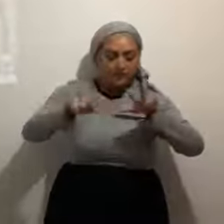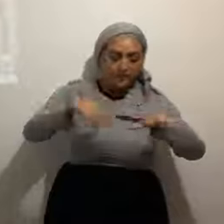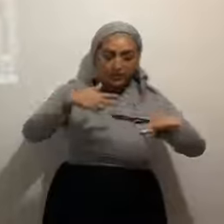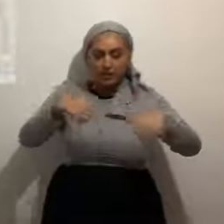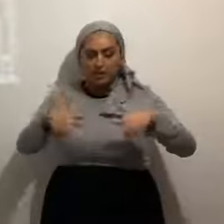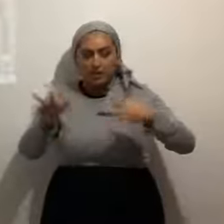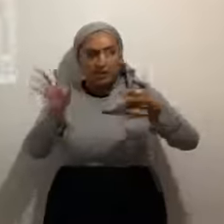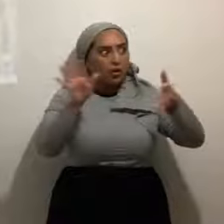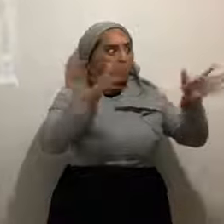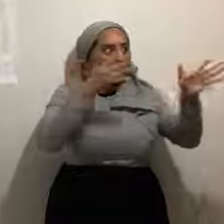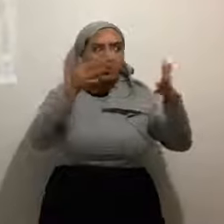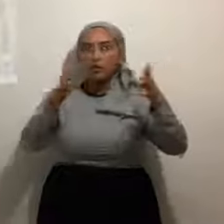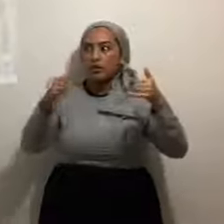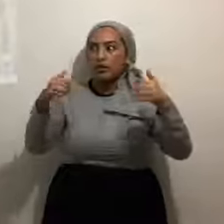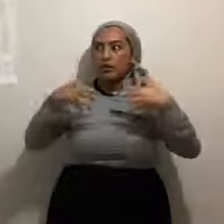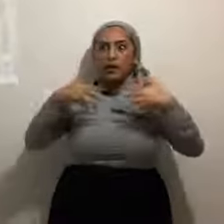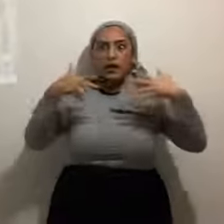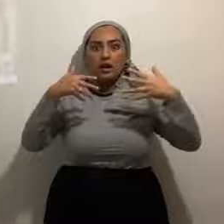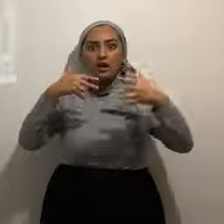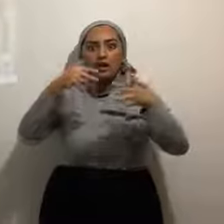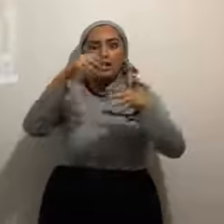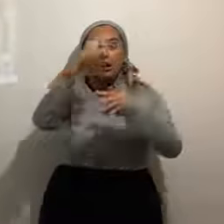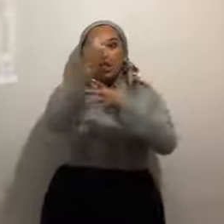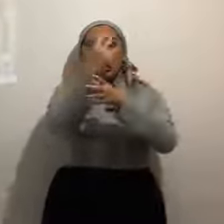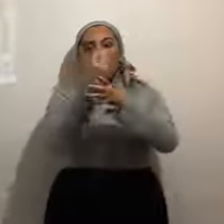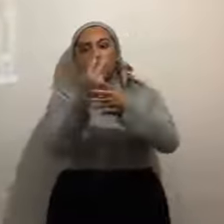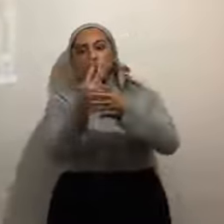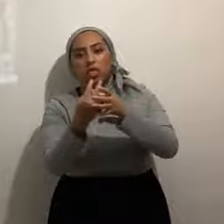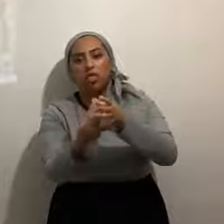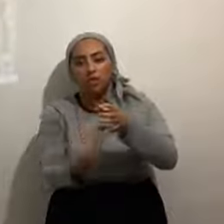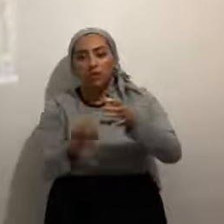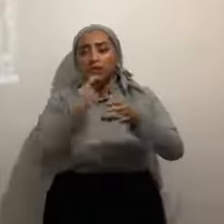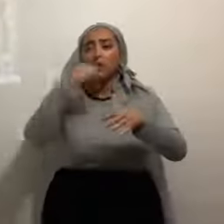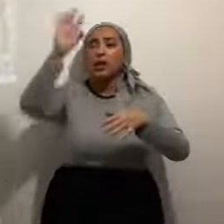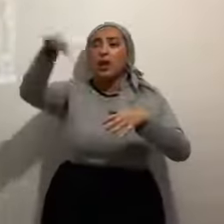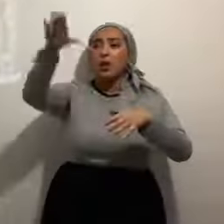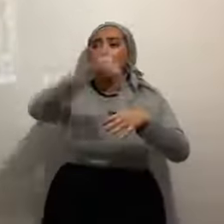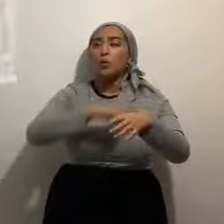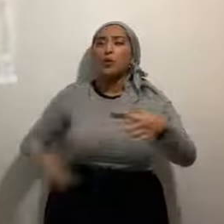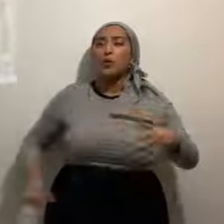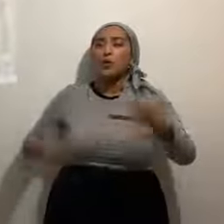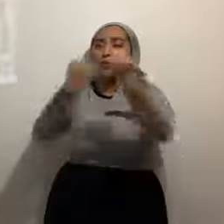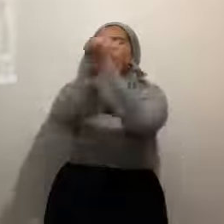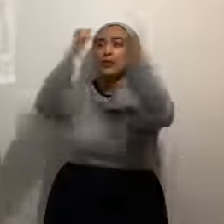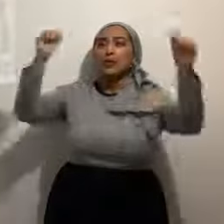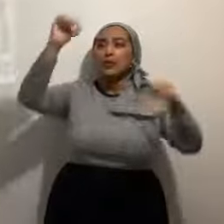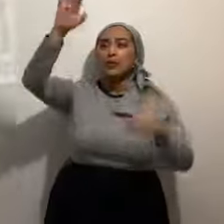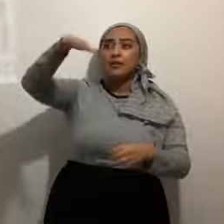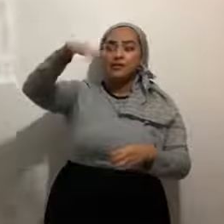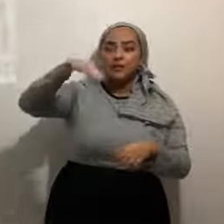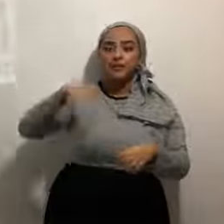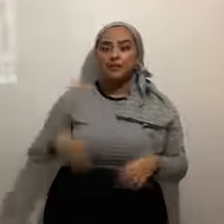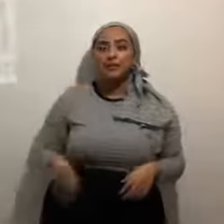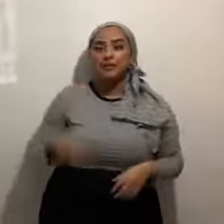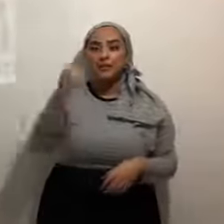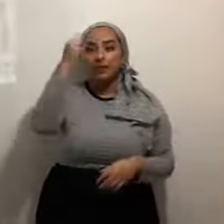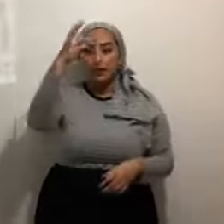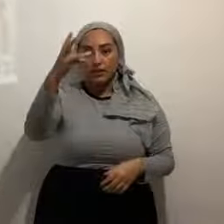tuvo miedo y comenzando a hundirse dio voces diciendo, Adón, sálvame. 31. Al momento Yahshua extendiendo la